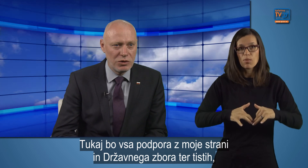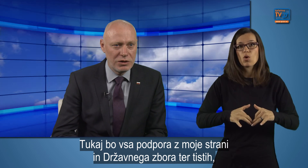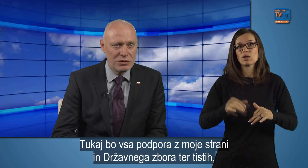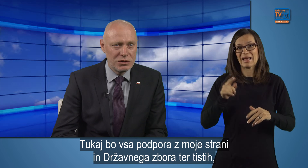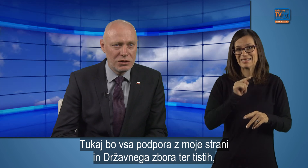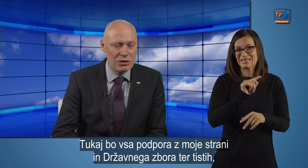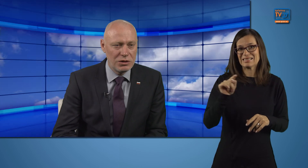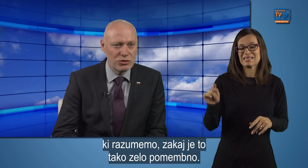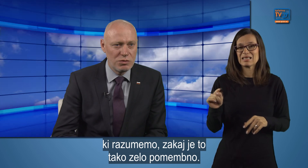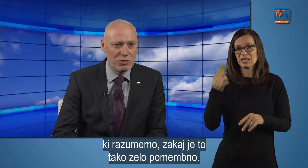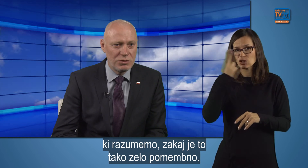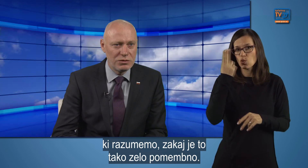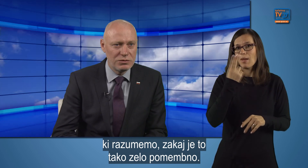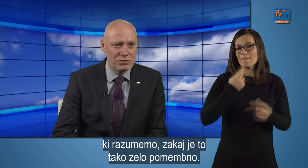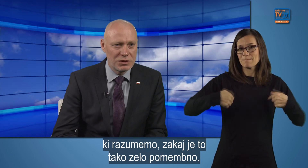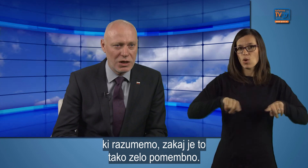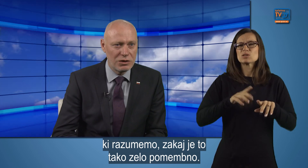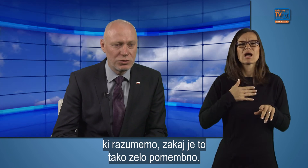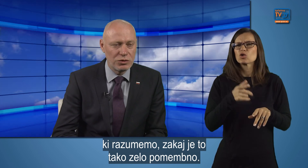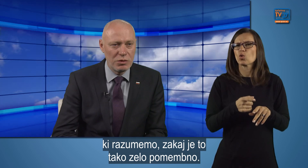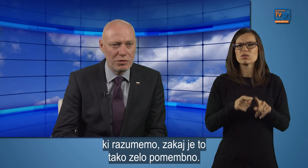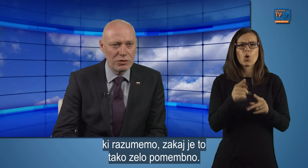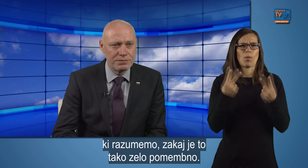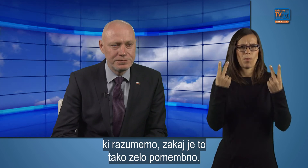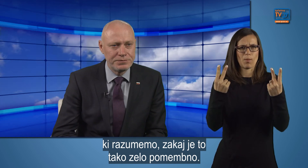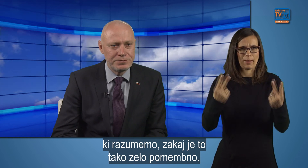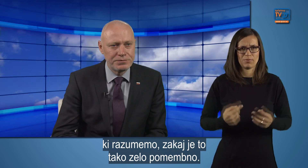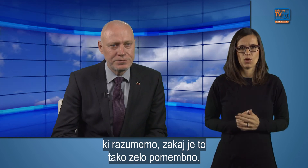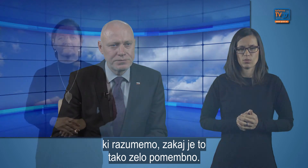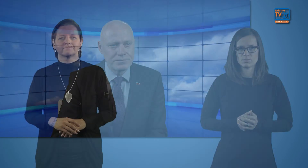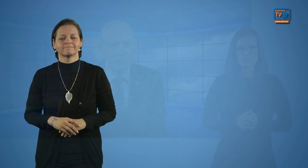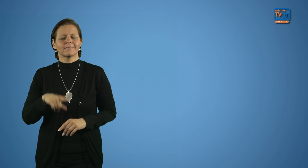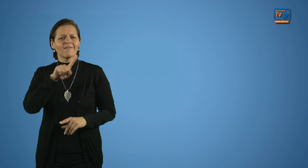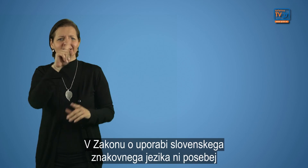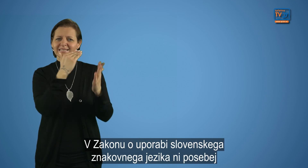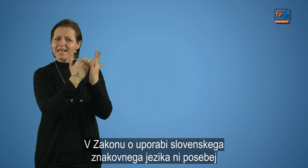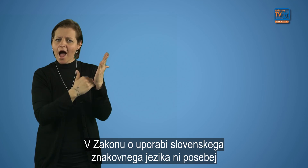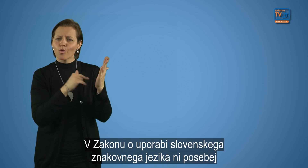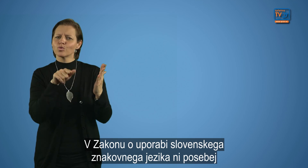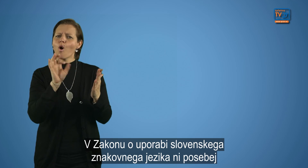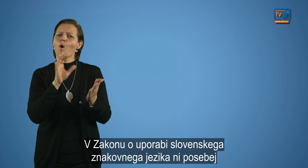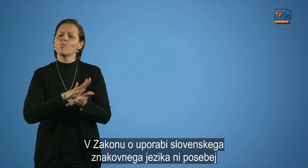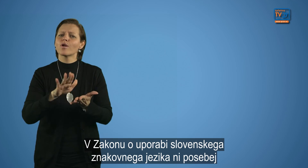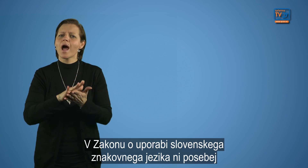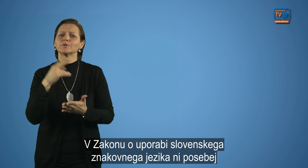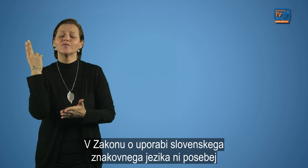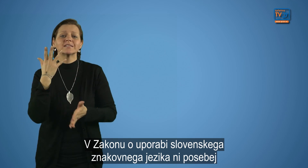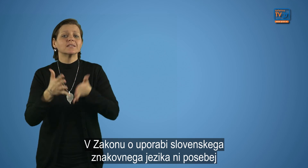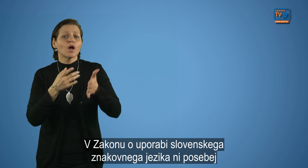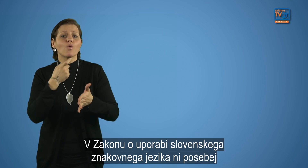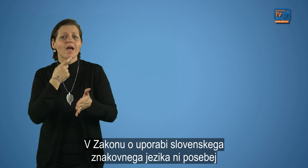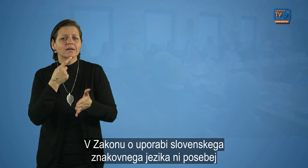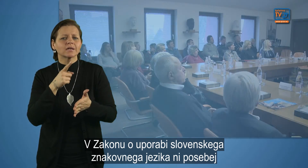Državnega zbora in tistih, ki razumemo, zakaj je to tako pomembno. V zakonu o uporabi